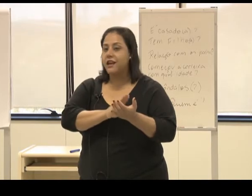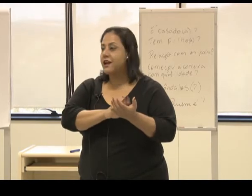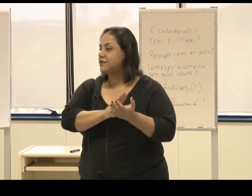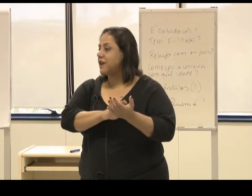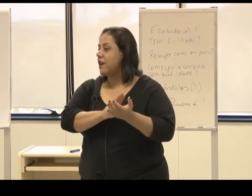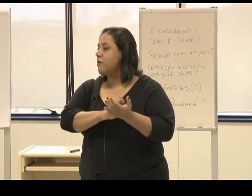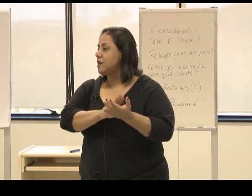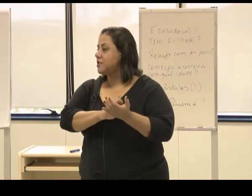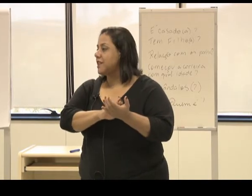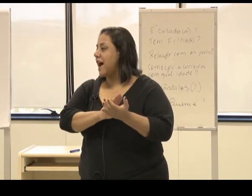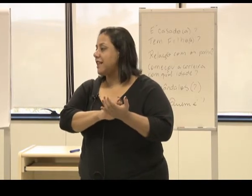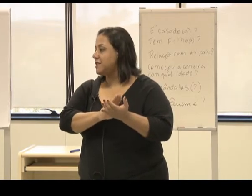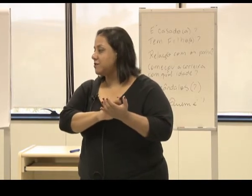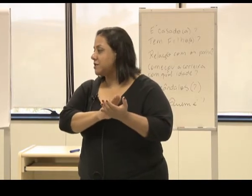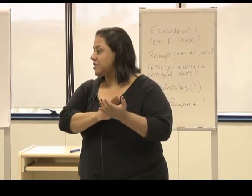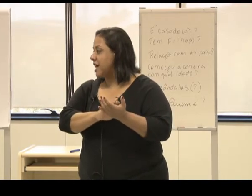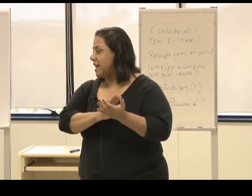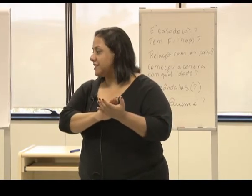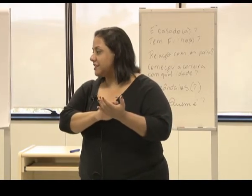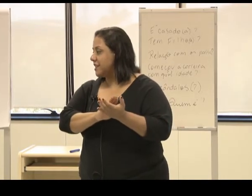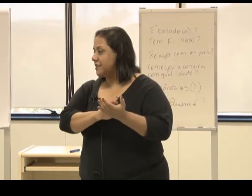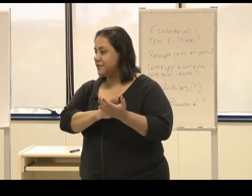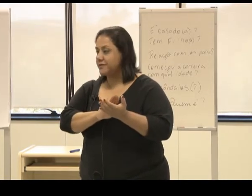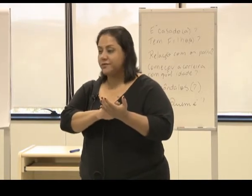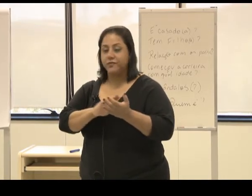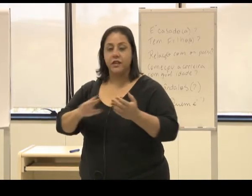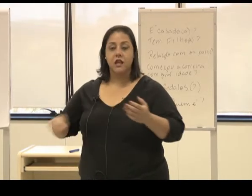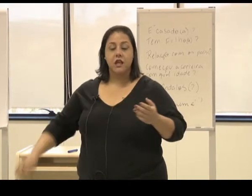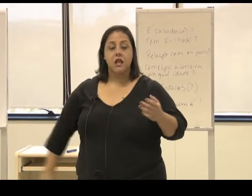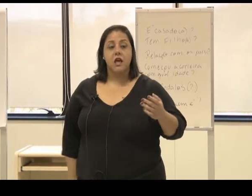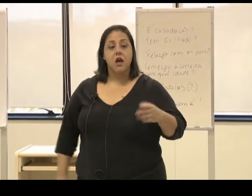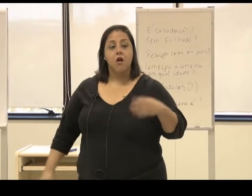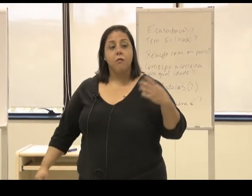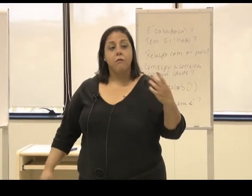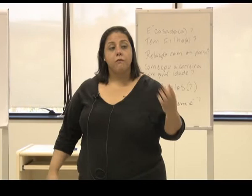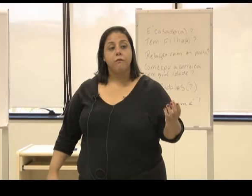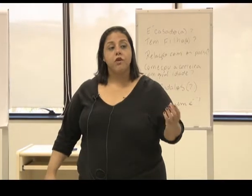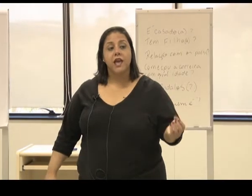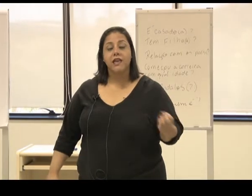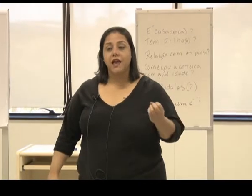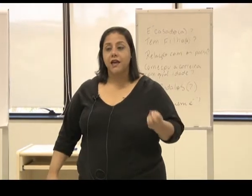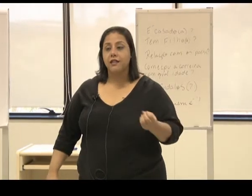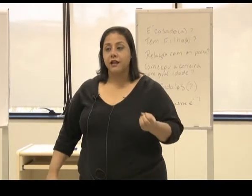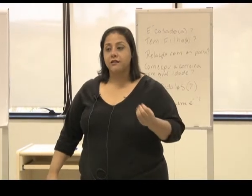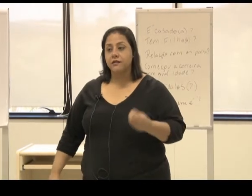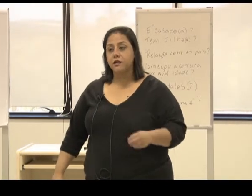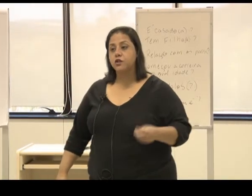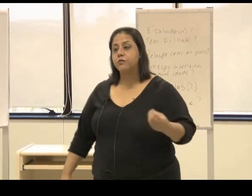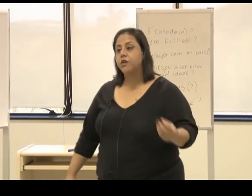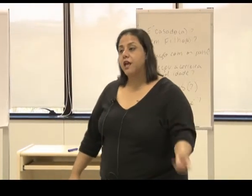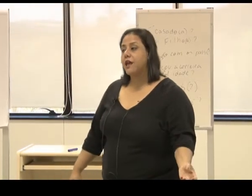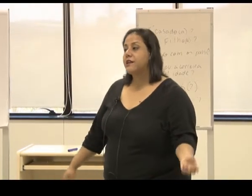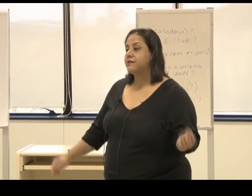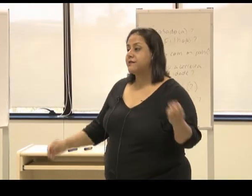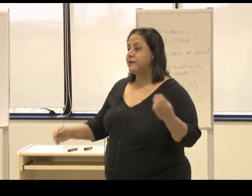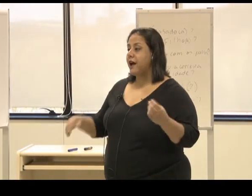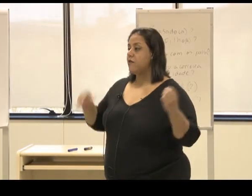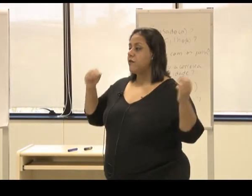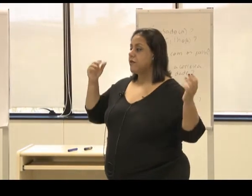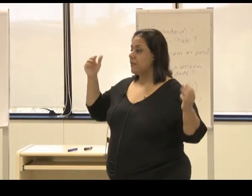Crianças ficaram muito agitadas, crianças. Por que que é interessante, por que que é necessário ter